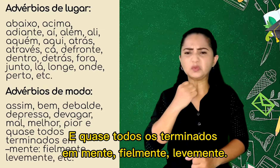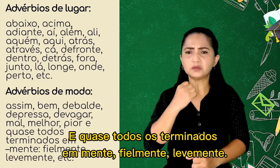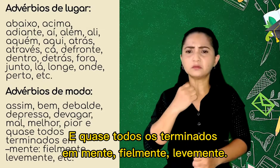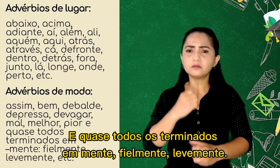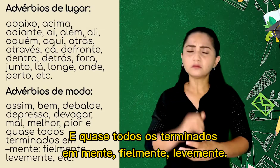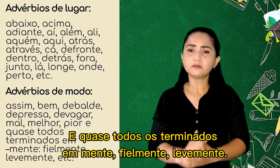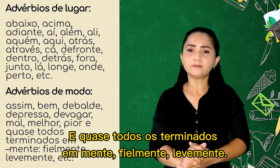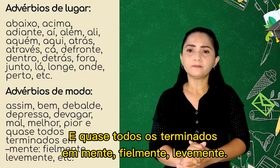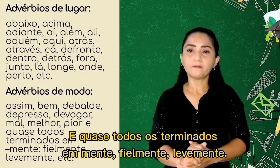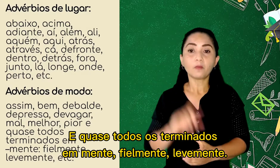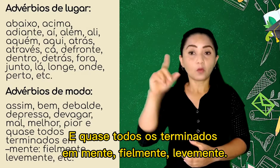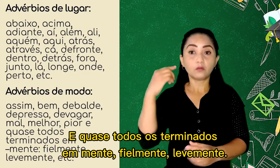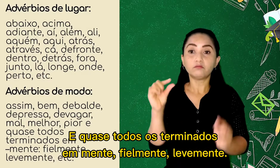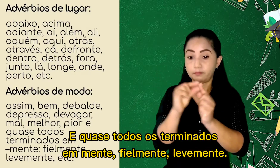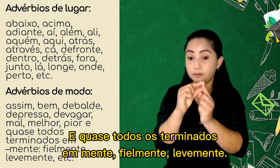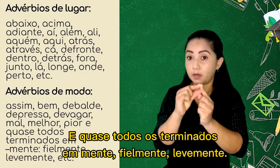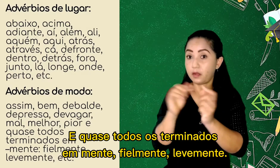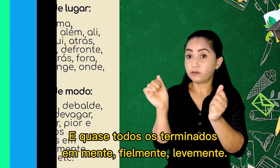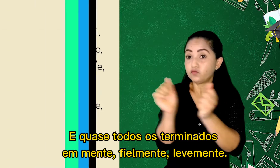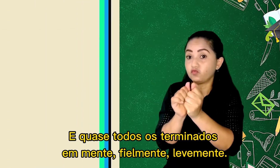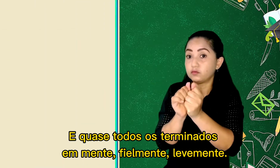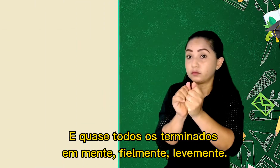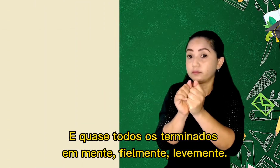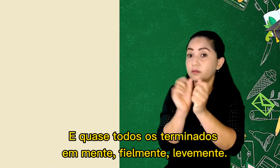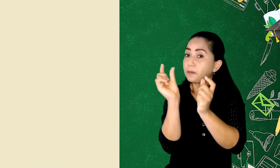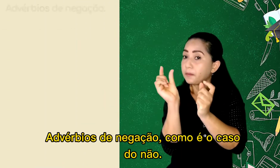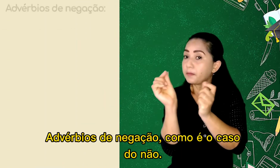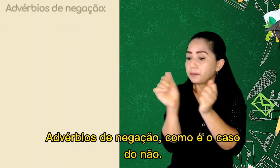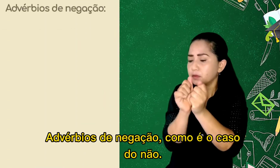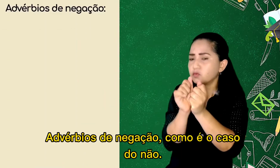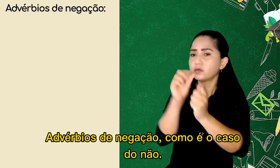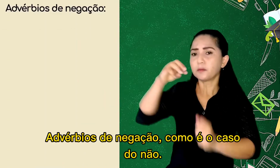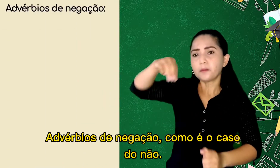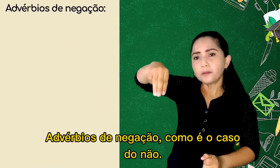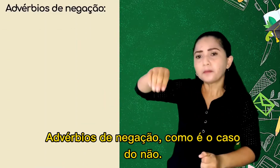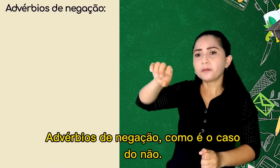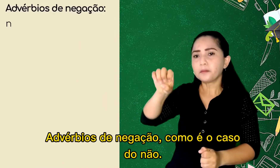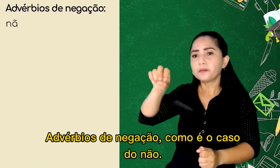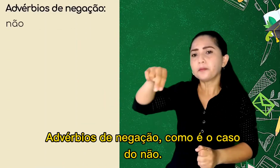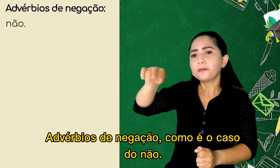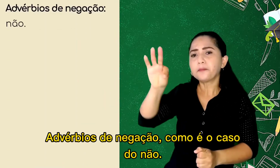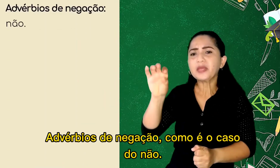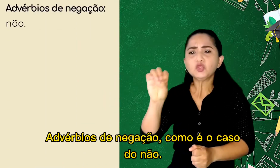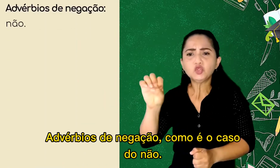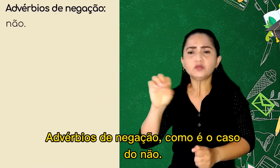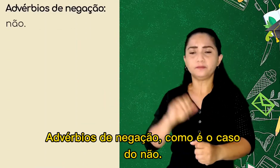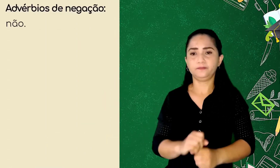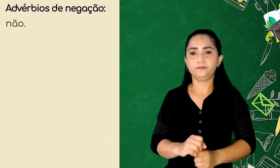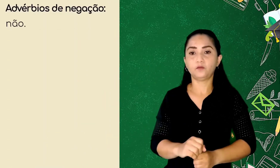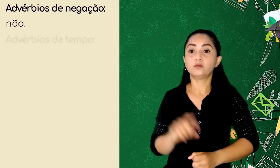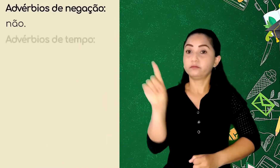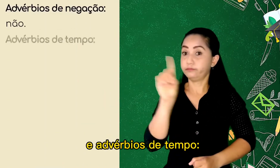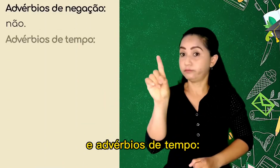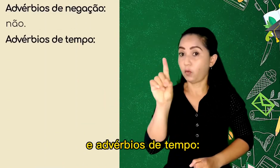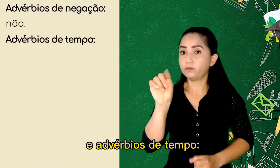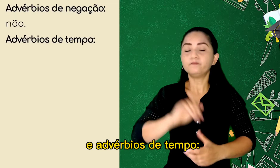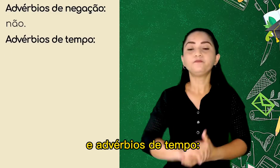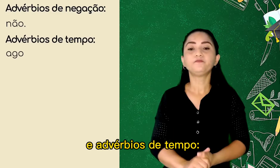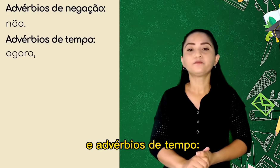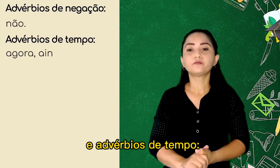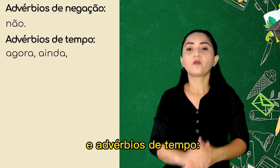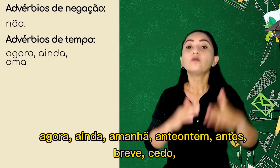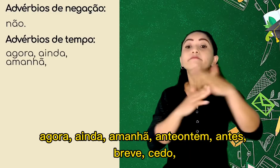os terminados em mente, fielmente, levemente. Advérbios de negação, como é o caso do não. E